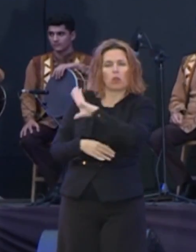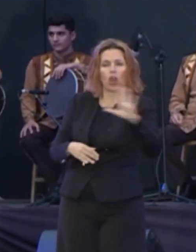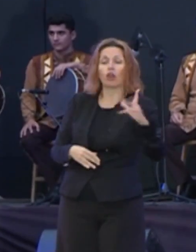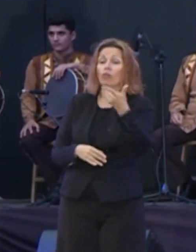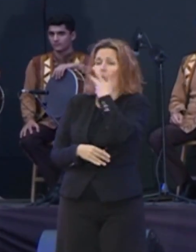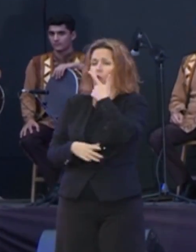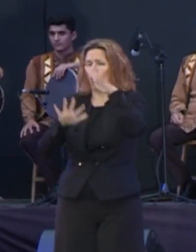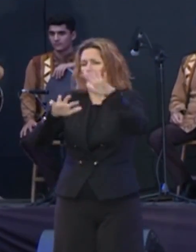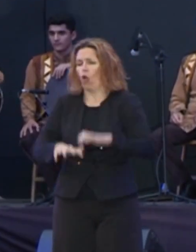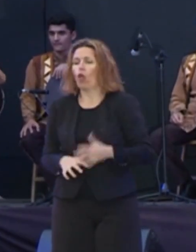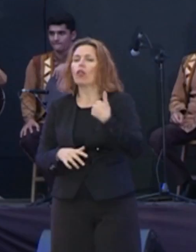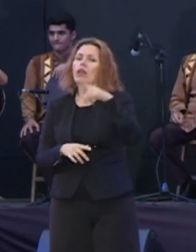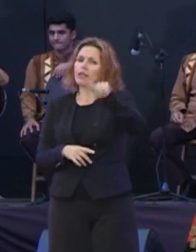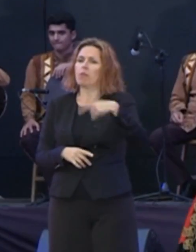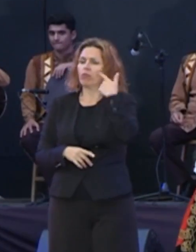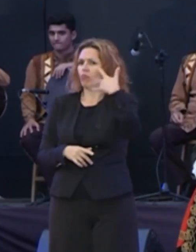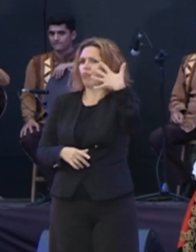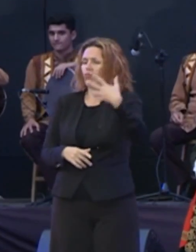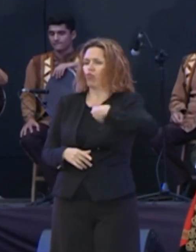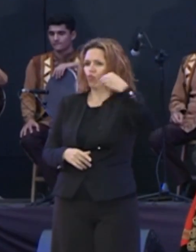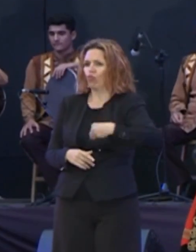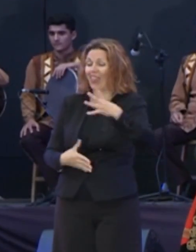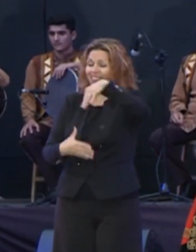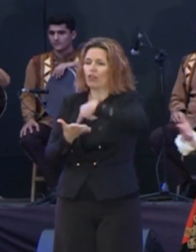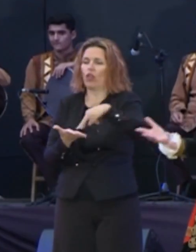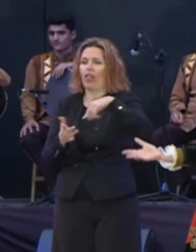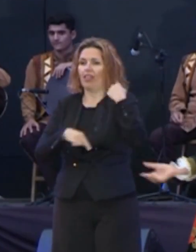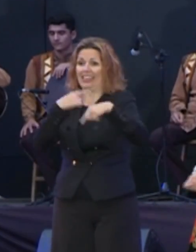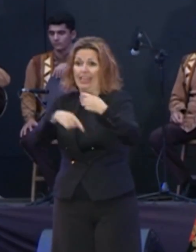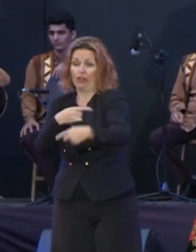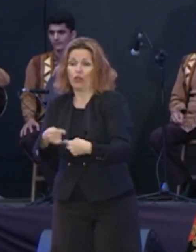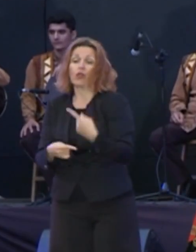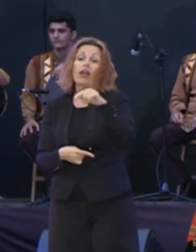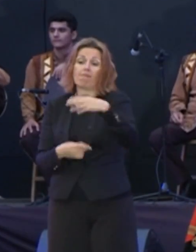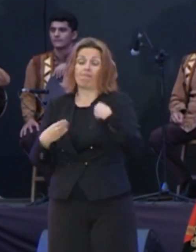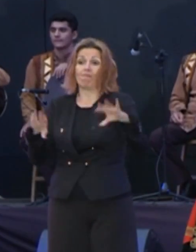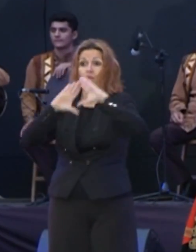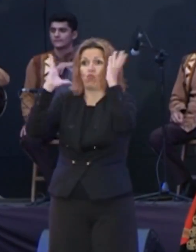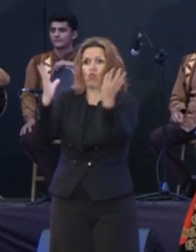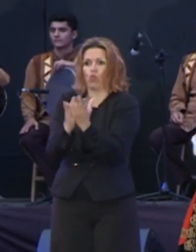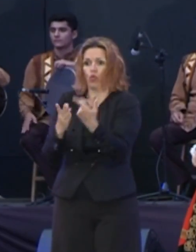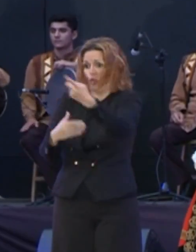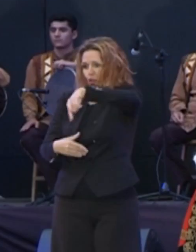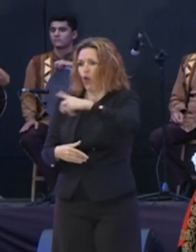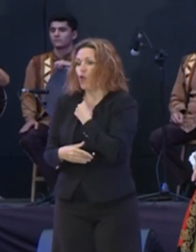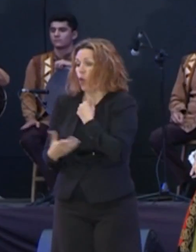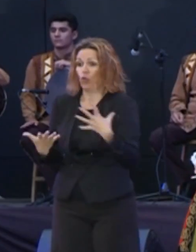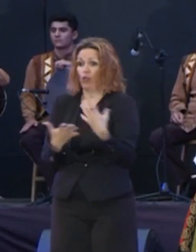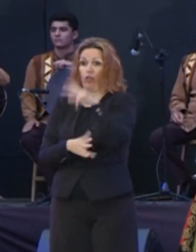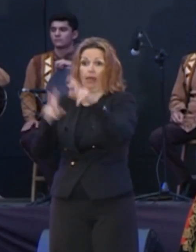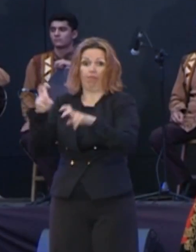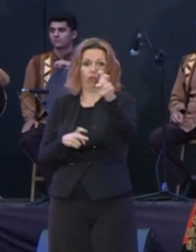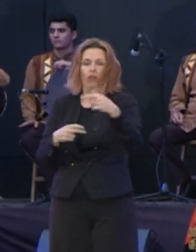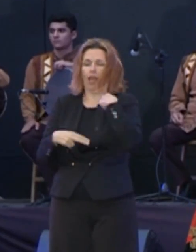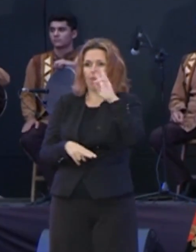bien conocidos y muy bien considerados en el mundo de la danza tradicional, que es el mundo que nos gusta a todos los que estamos aquí